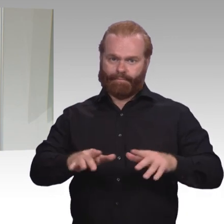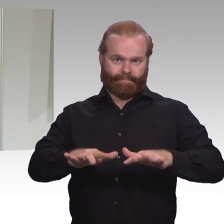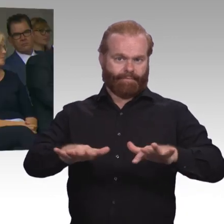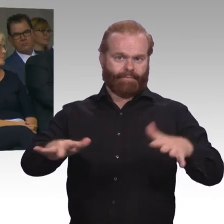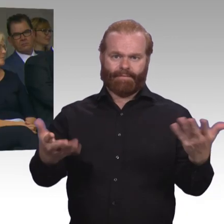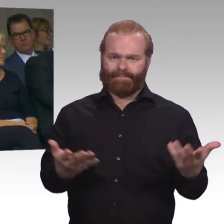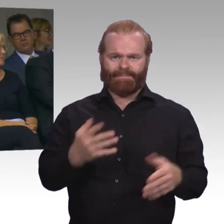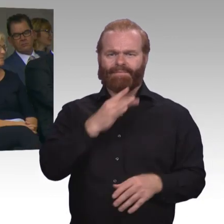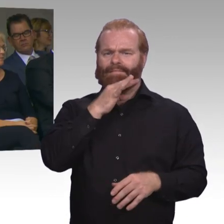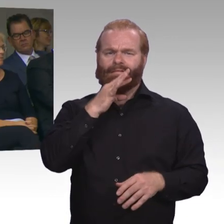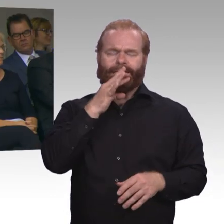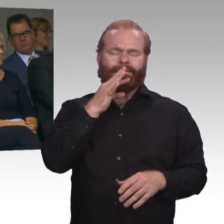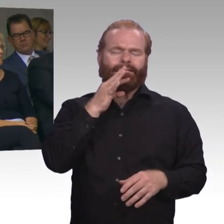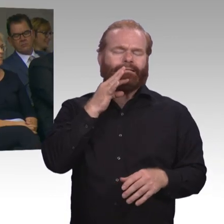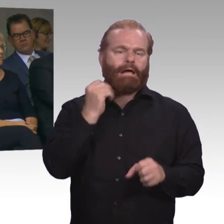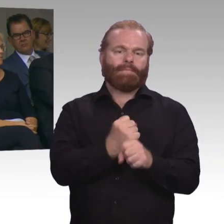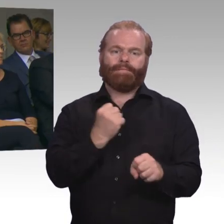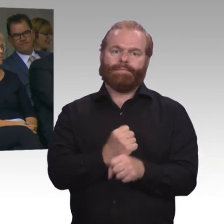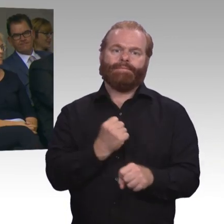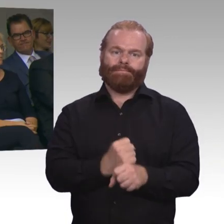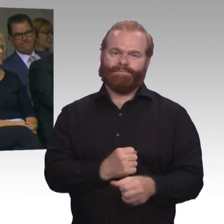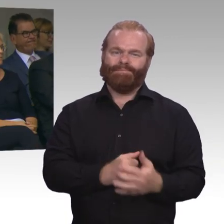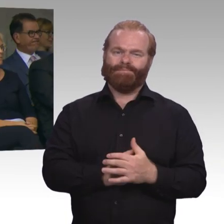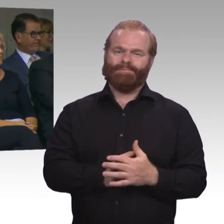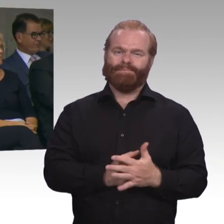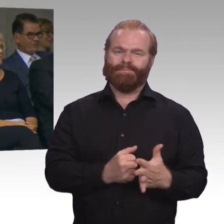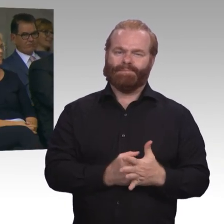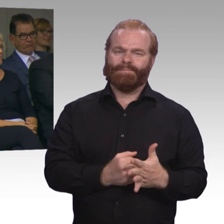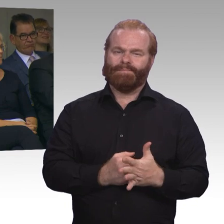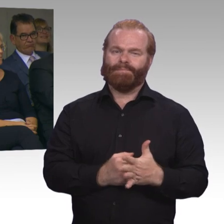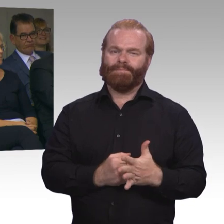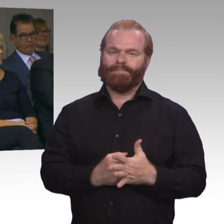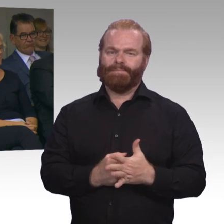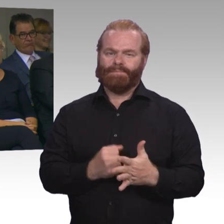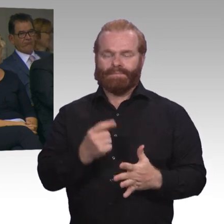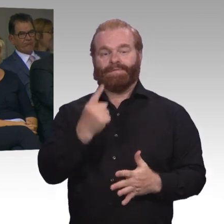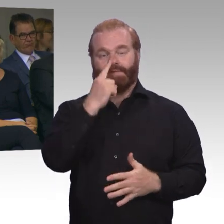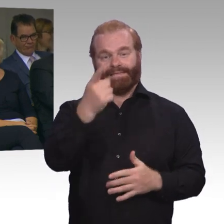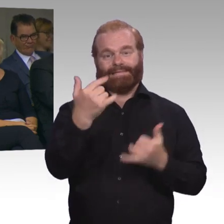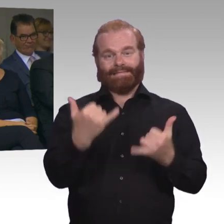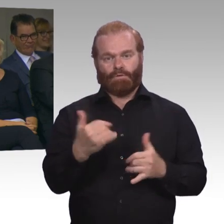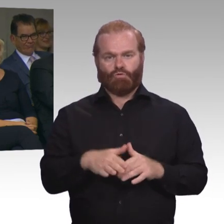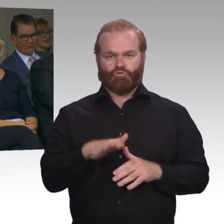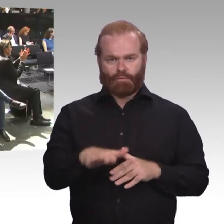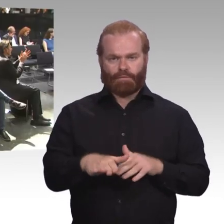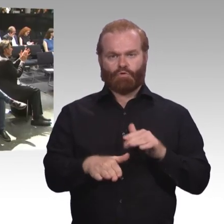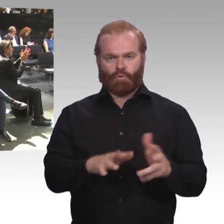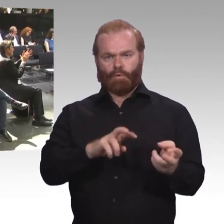ist, dann werden Sie in der SPD-Fraktion einen konstruktiven Partner dafür haben. Vielen Dank.